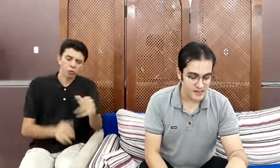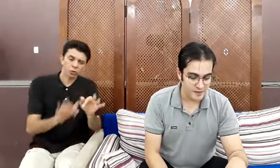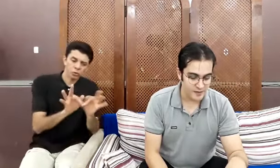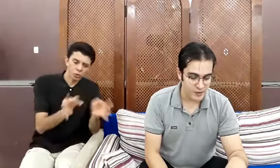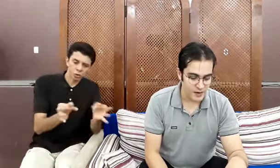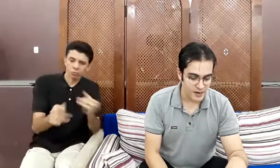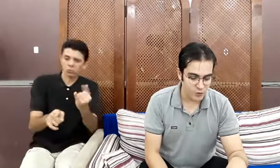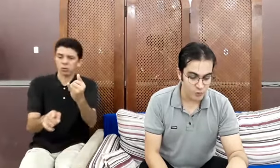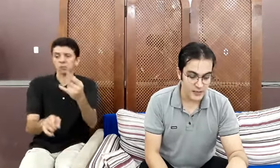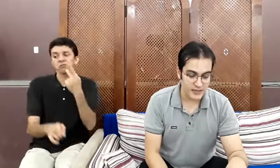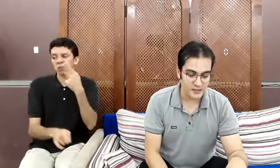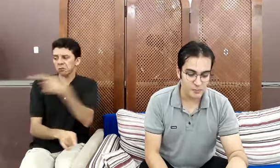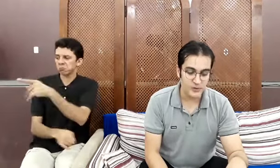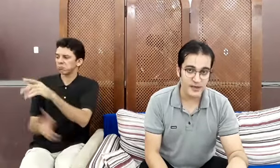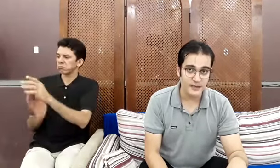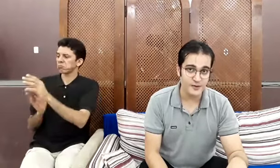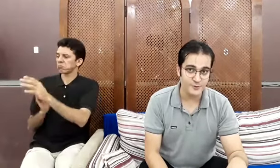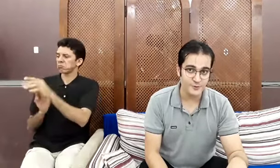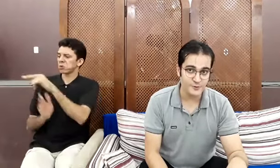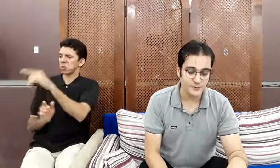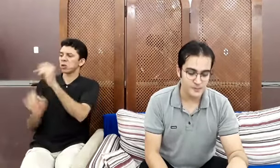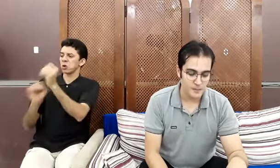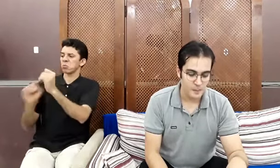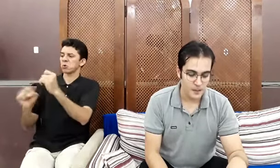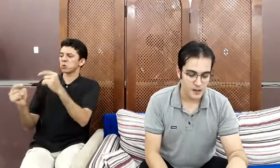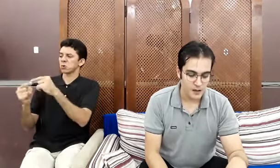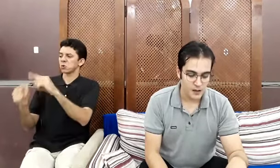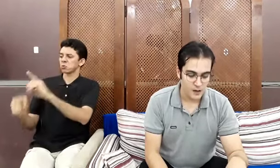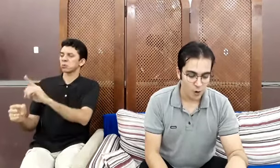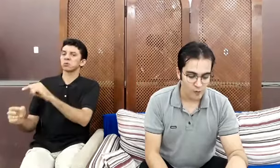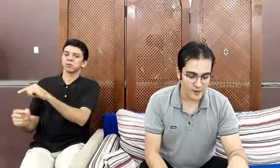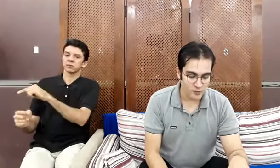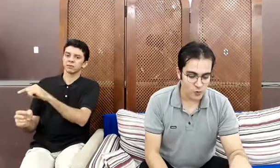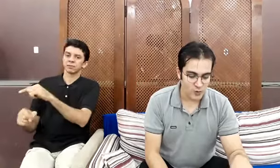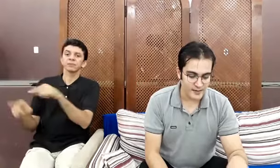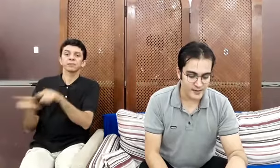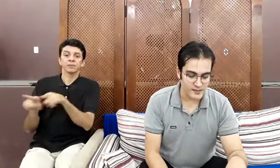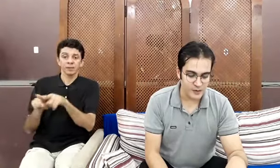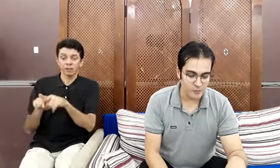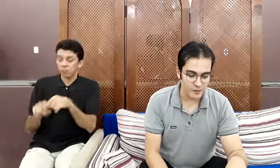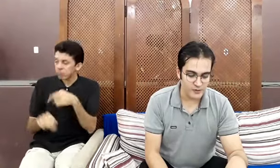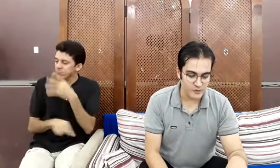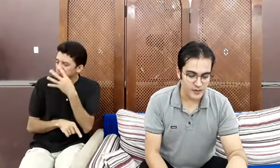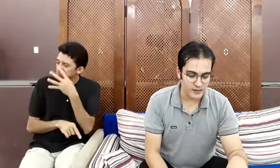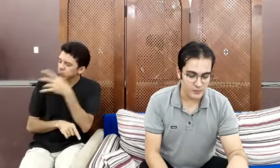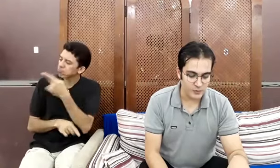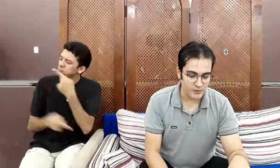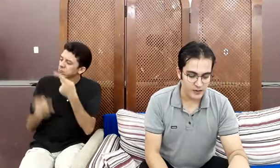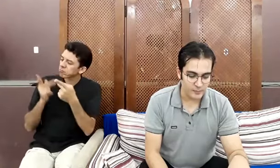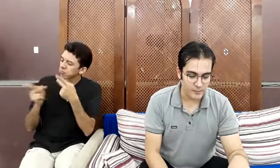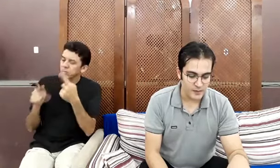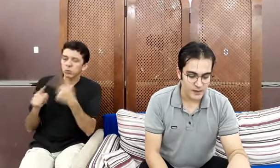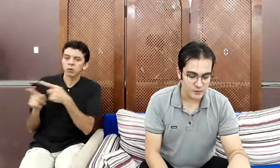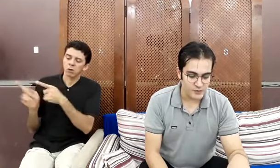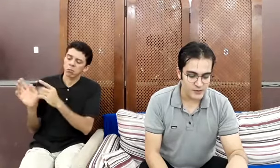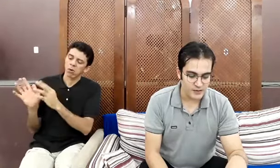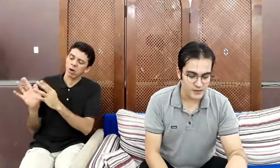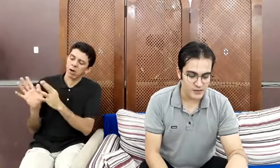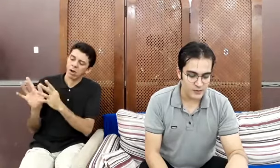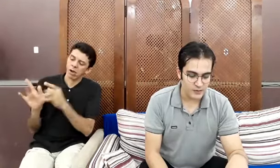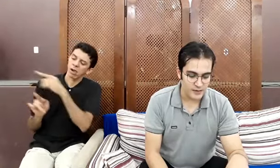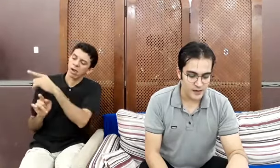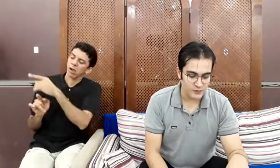se referiam a ele como o grande poder de Deus. Ouviam-no com atenção, pois durante muito tempo ele os